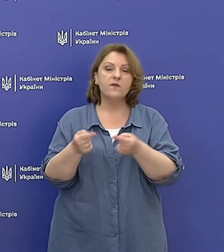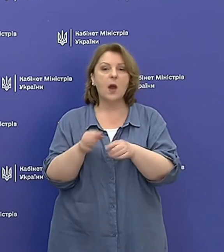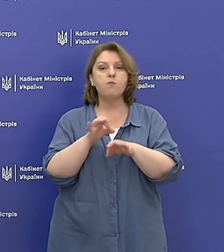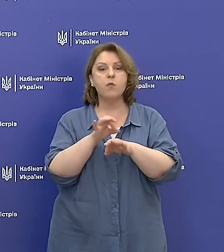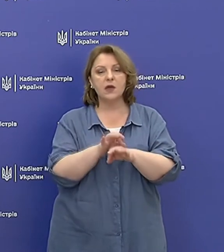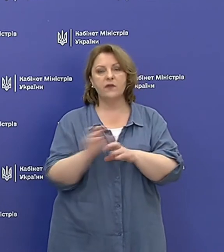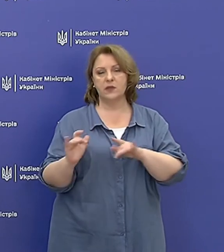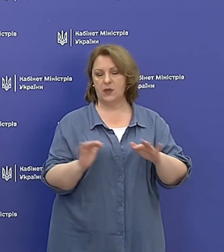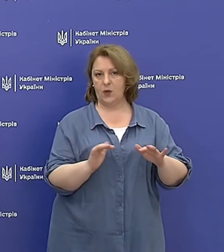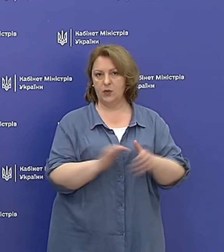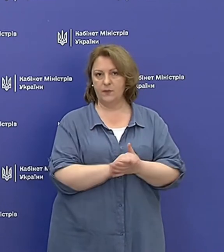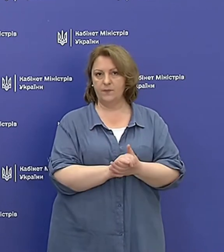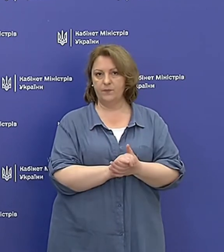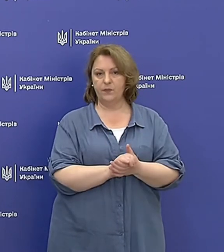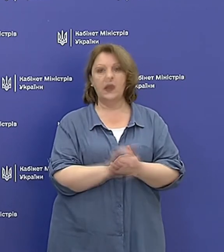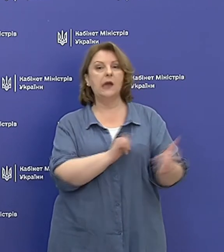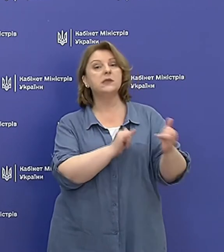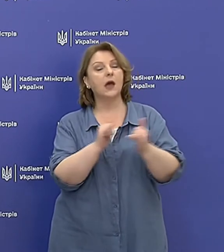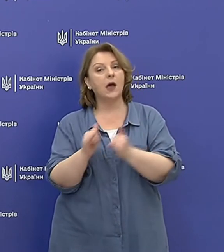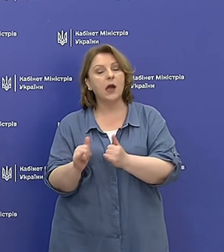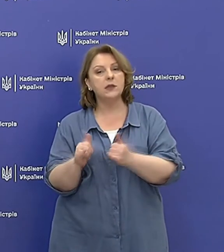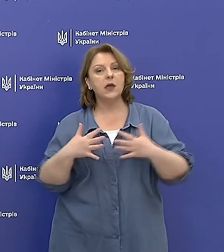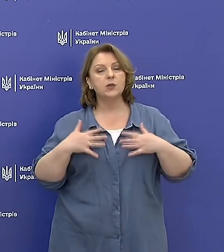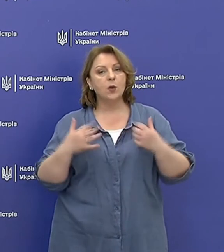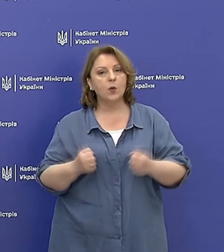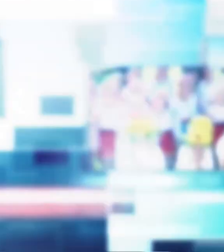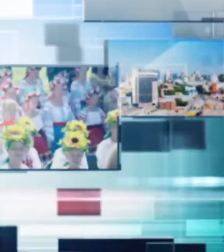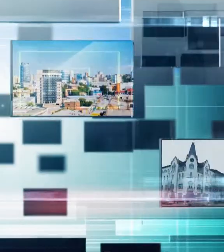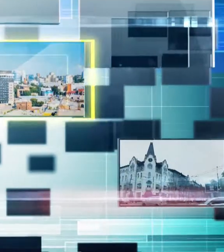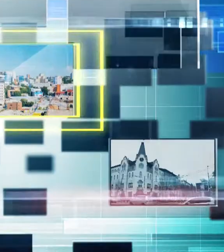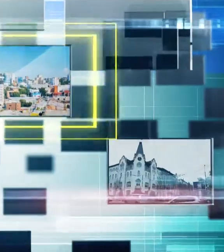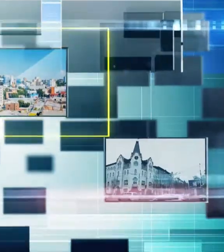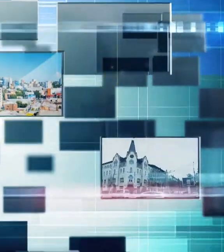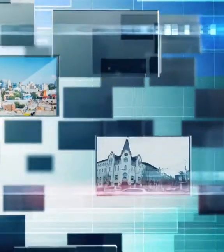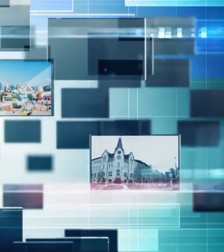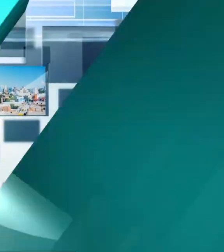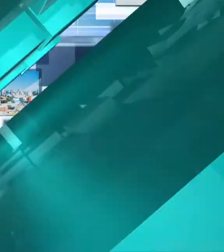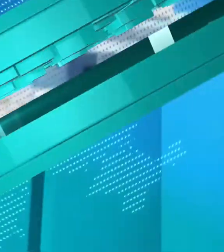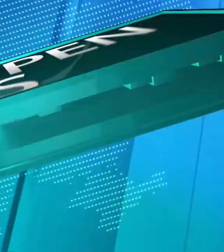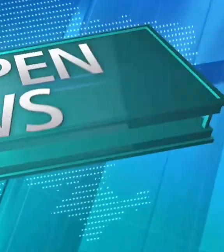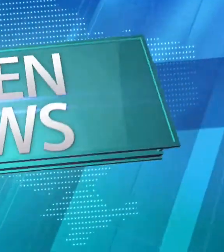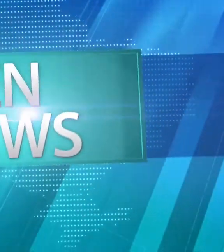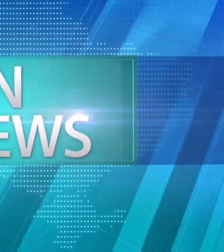проведення певних заходів заради здоров'я українців.